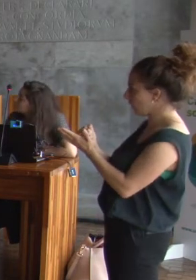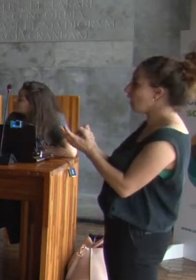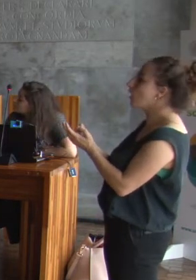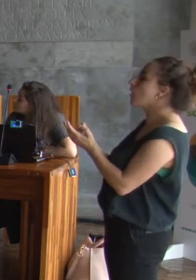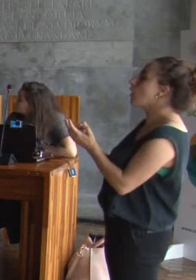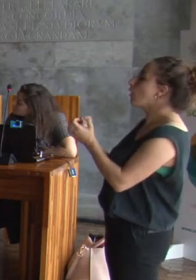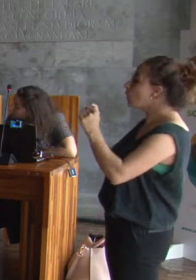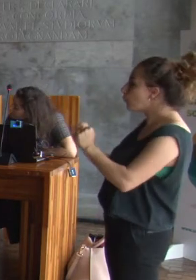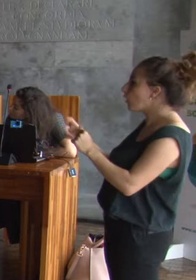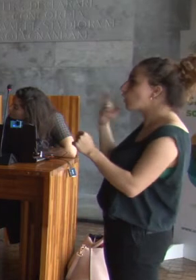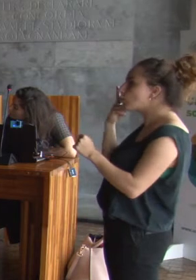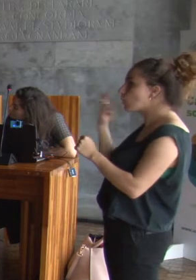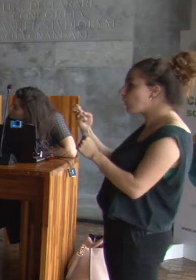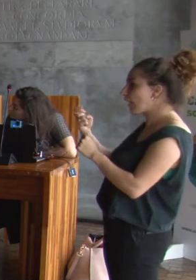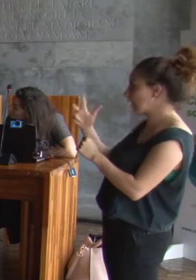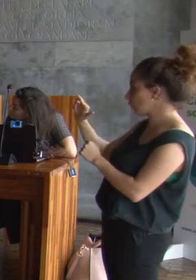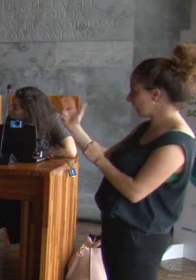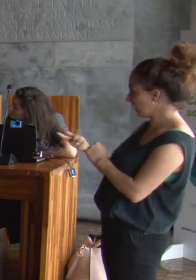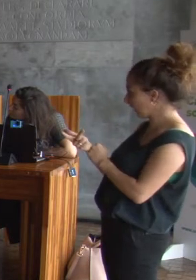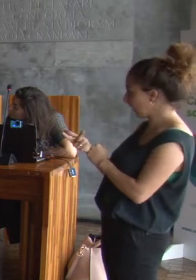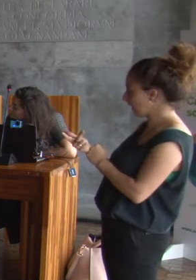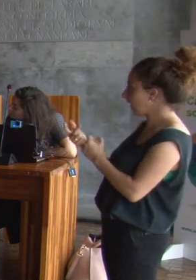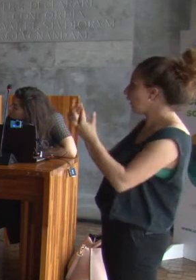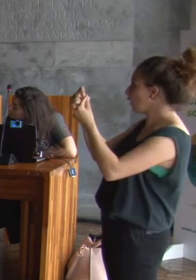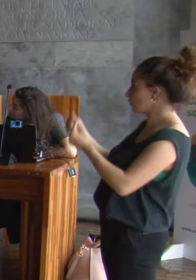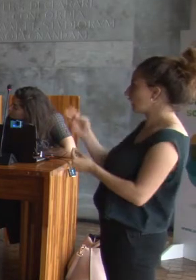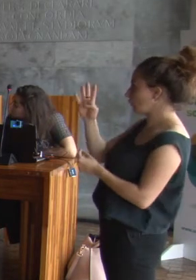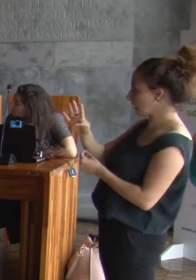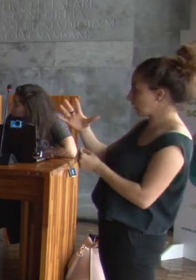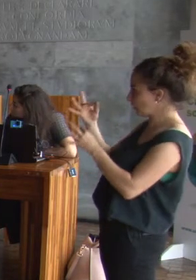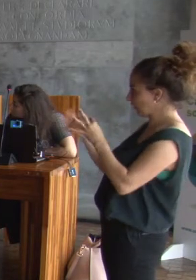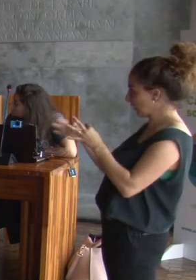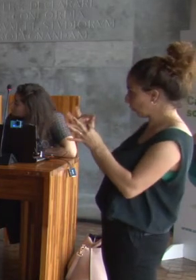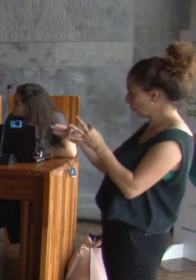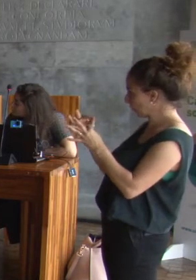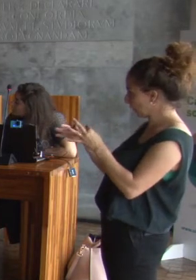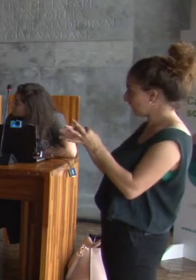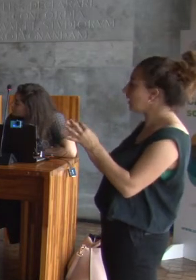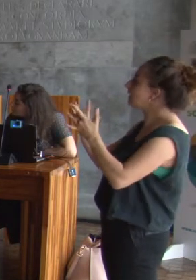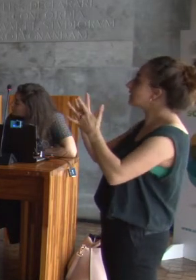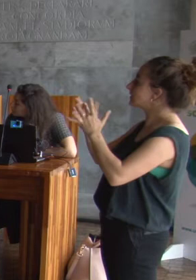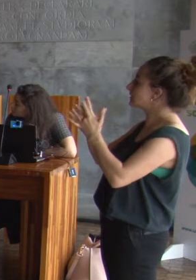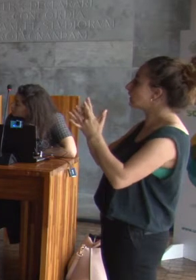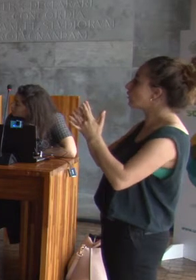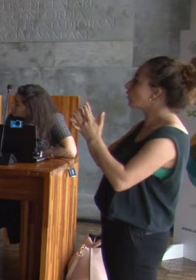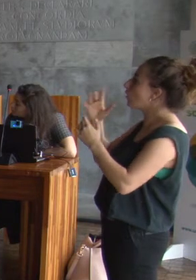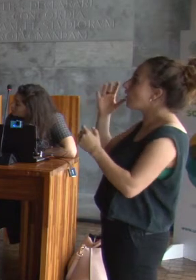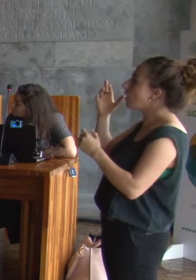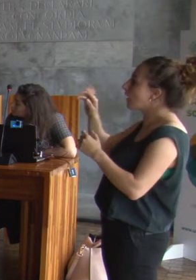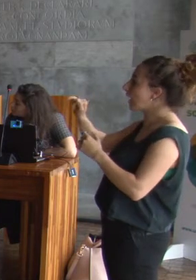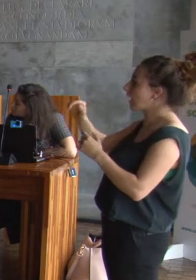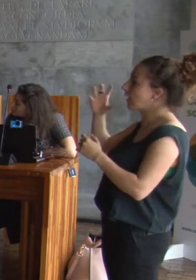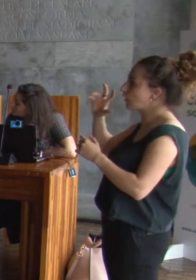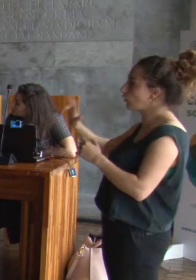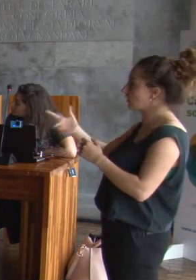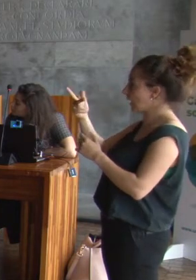potete trovare i podcast di tutte e 3 le puntate, che durano in totale 45 minuti, nel sito di Rai Radio 3, sulla